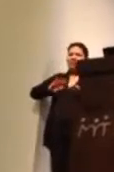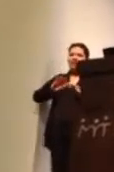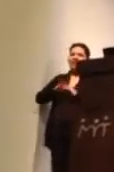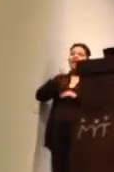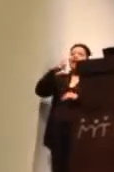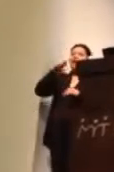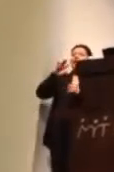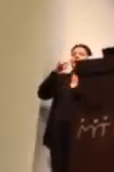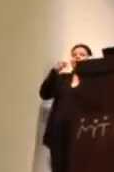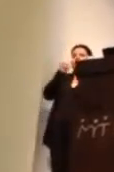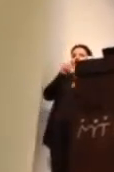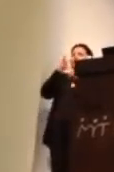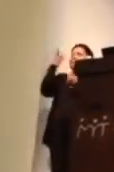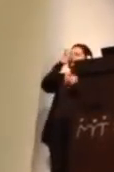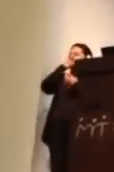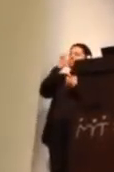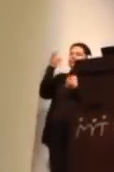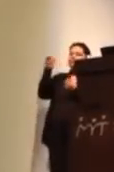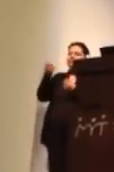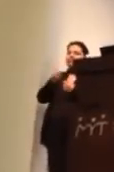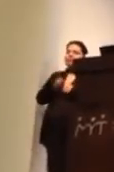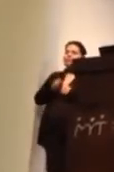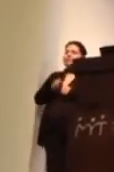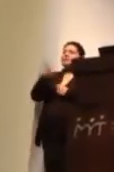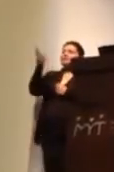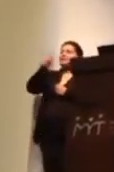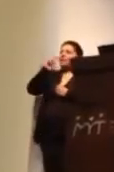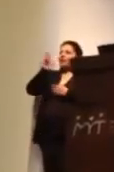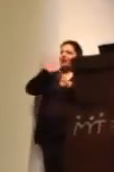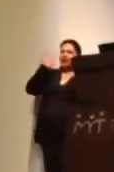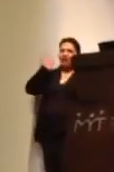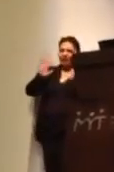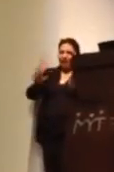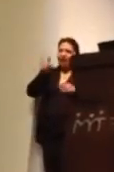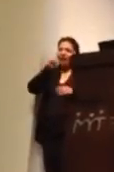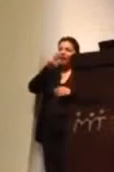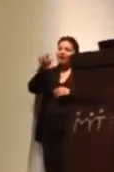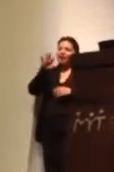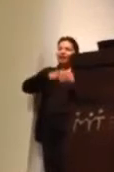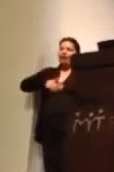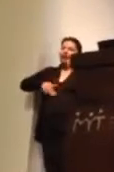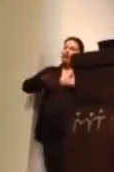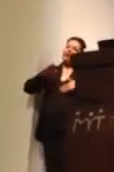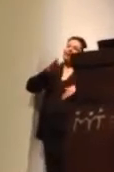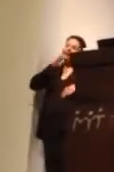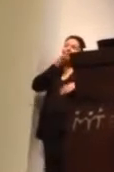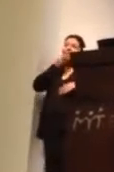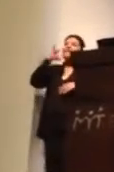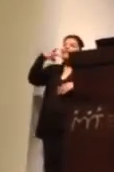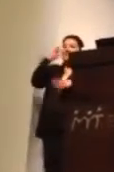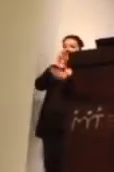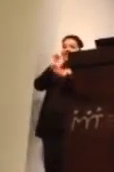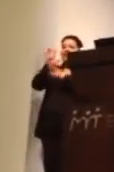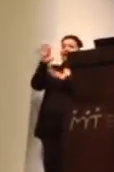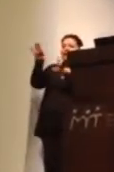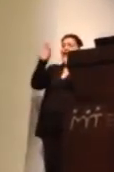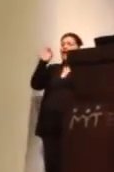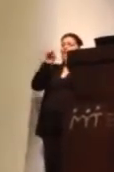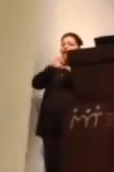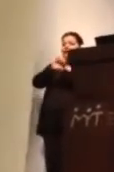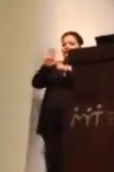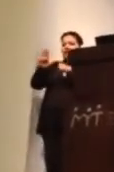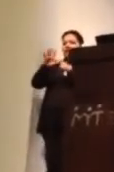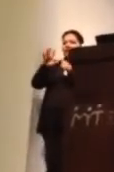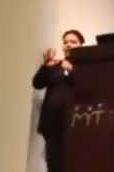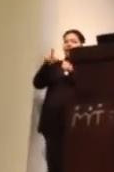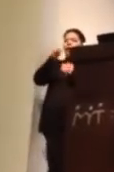La relajación es maravillosa. Cuando ya ves cansados a los niños, puedes encontrar mucha información en YouTube